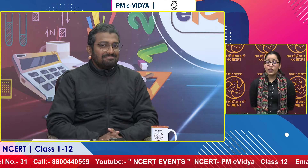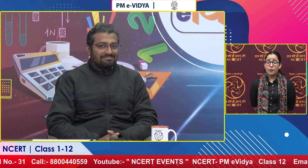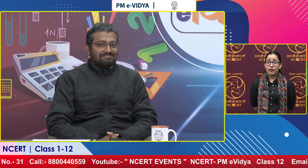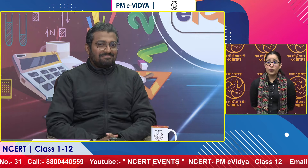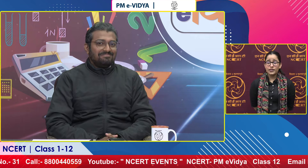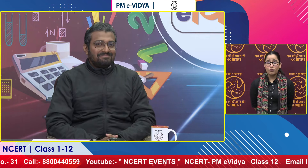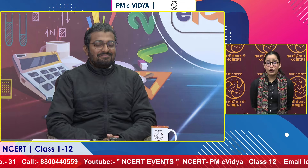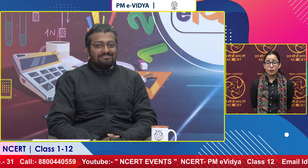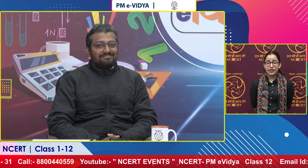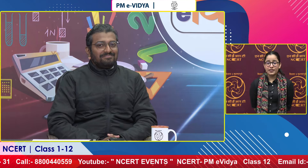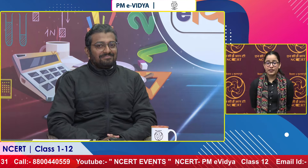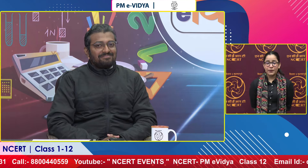भी आप वर्ड्स हैं वो वीडियो पे देख सकते हैं।